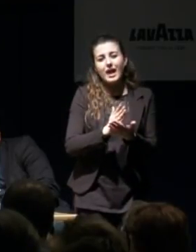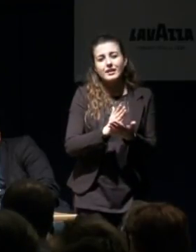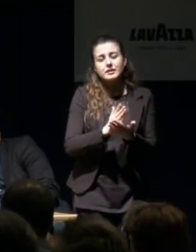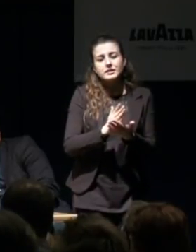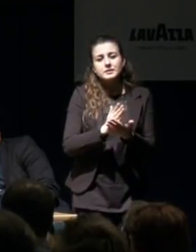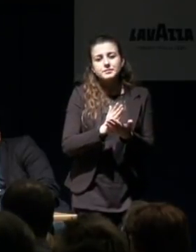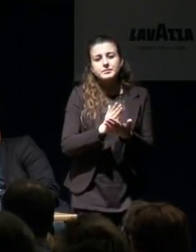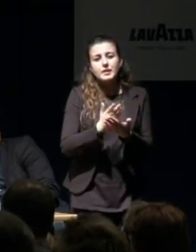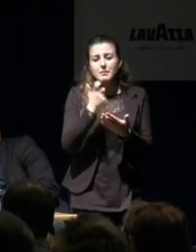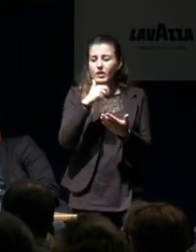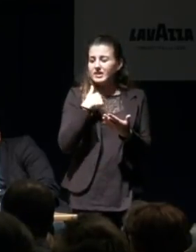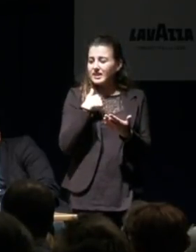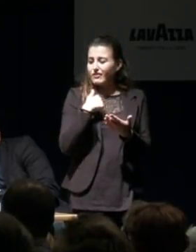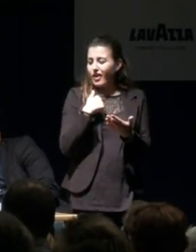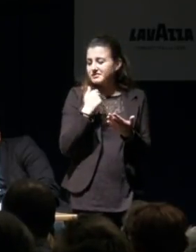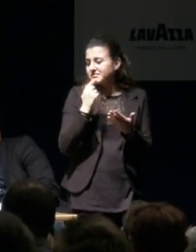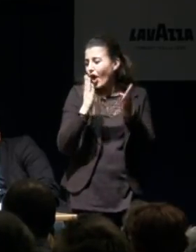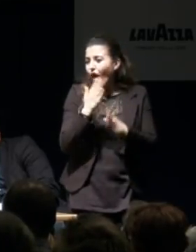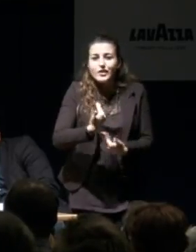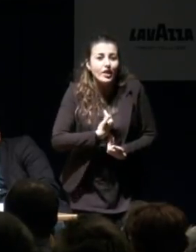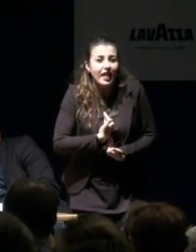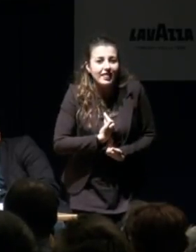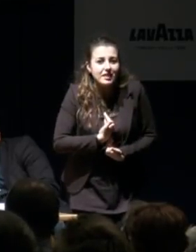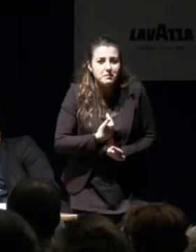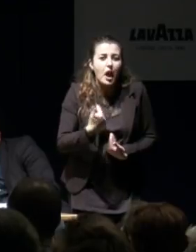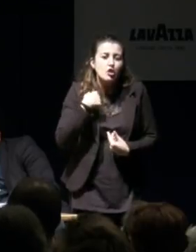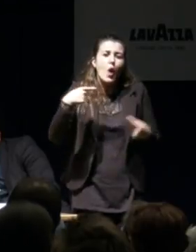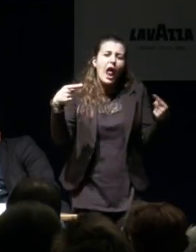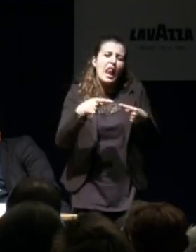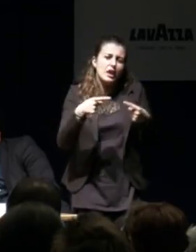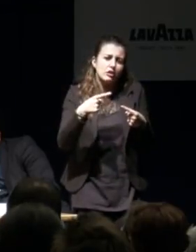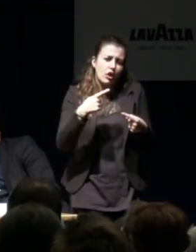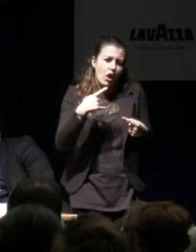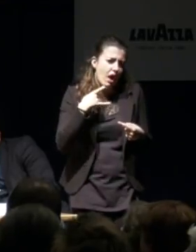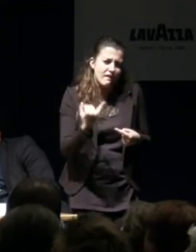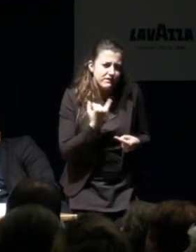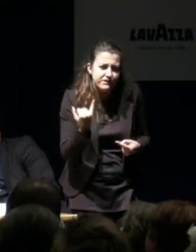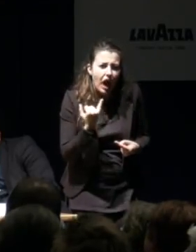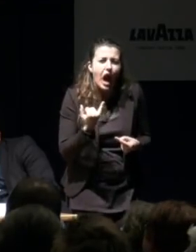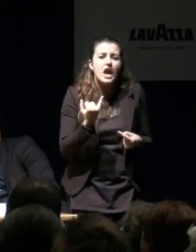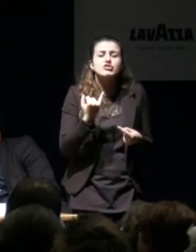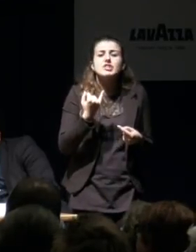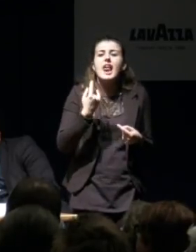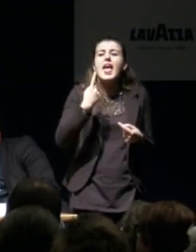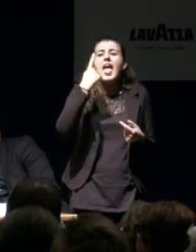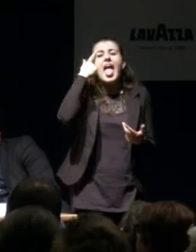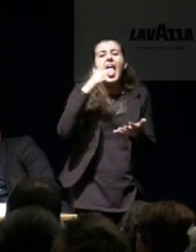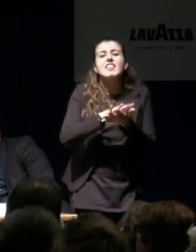rispetto a me sicuramente perché io litigo facilmente con gli editori litigo con